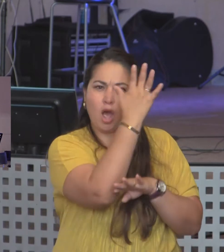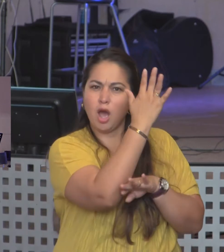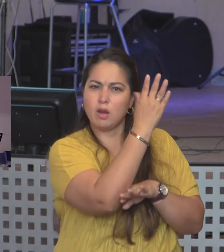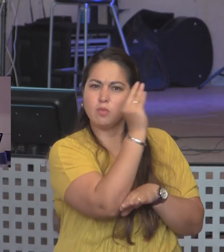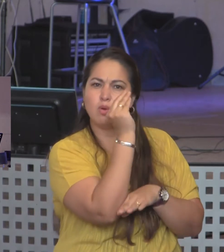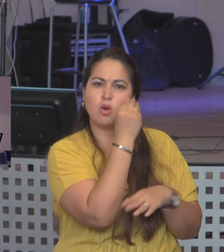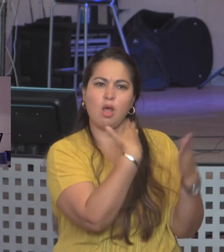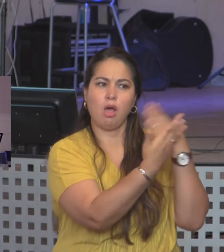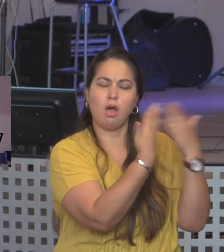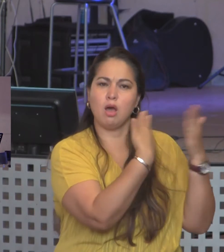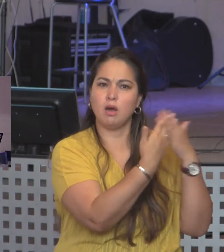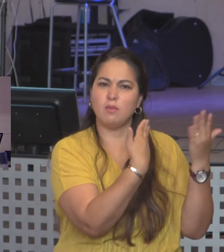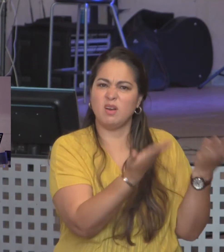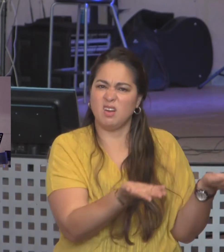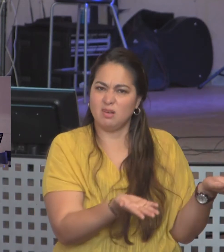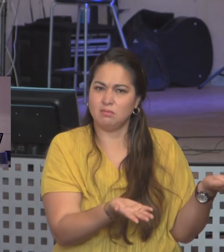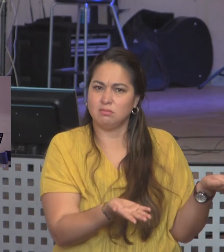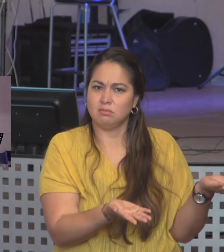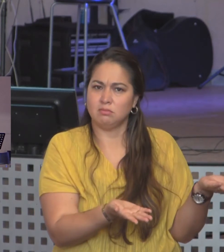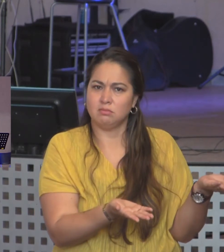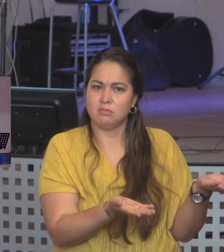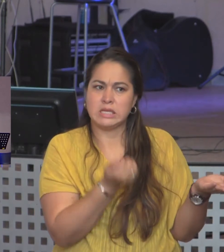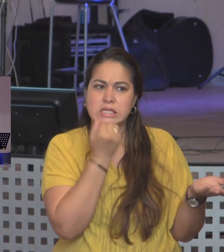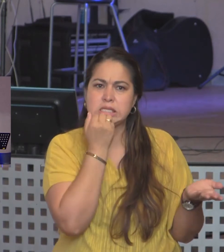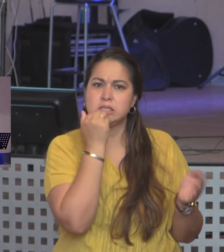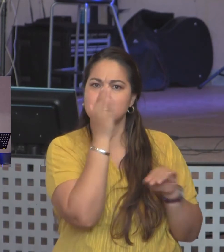¿Acaso la higuera tiene oídos para oír?